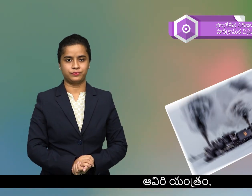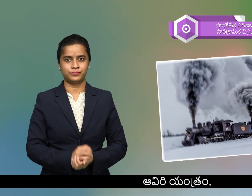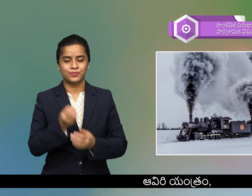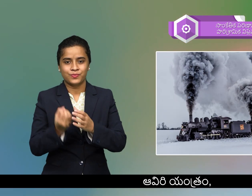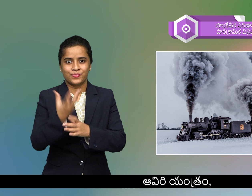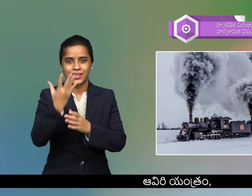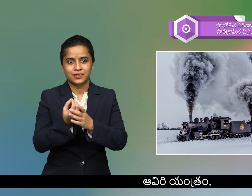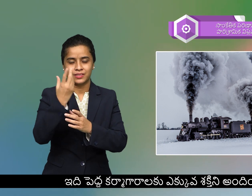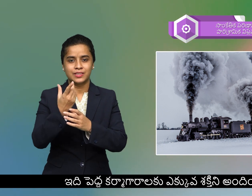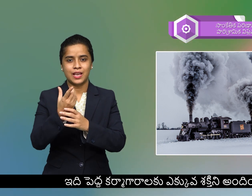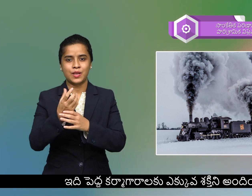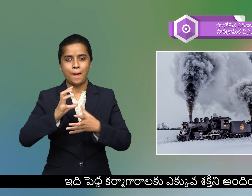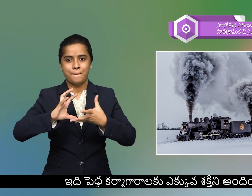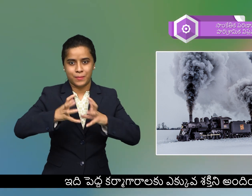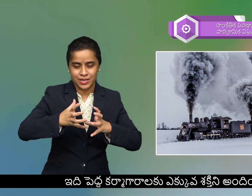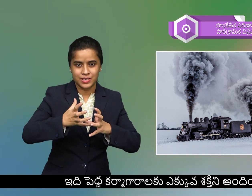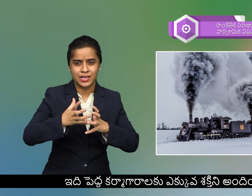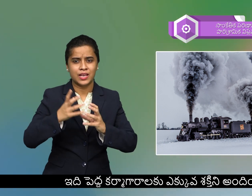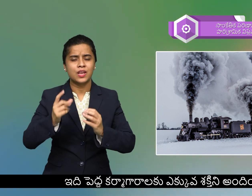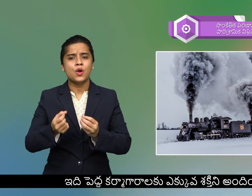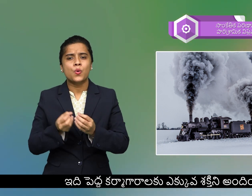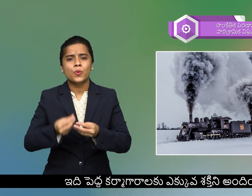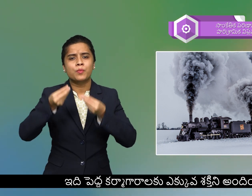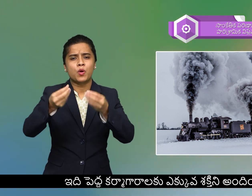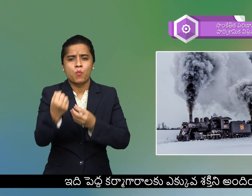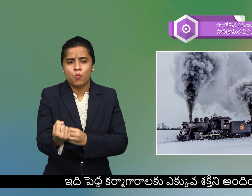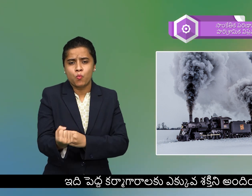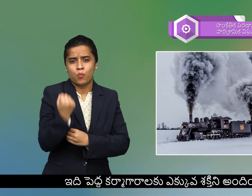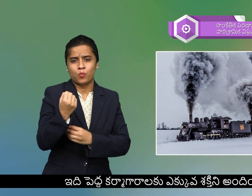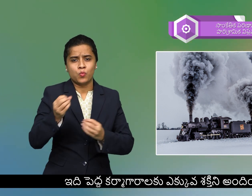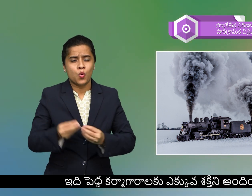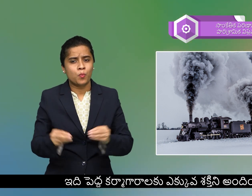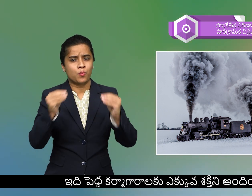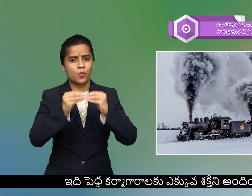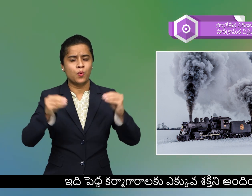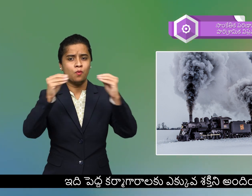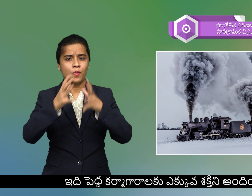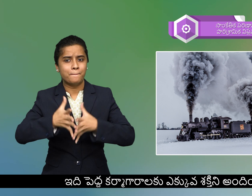ఆవిరి యంత్రం. ఇది పెద్ద కర్మాగారాలకు ఎక్కువ శక్తిని అందించింది.